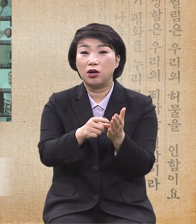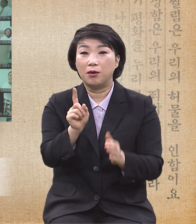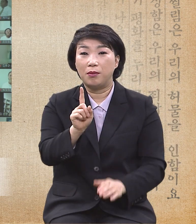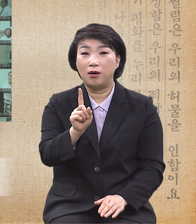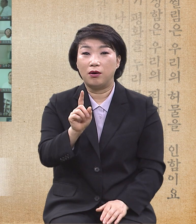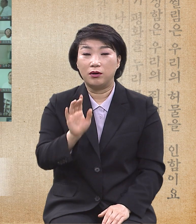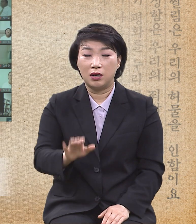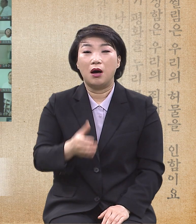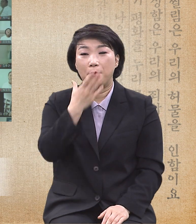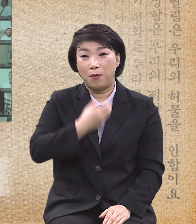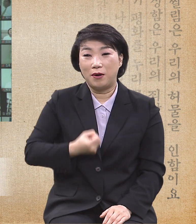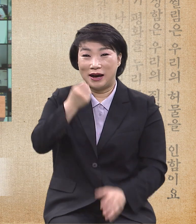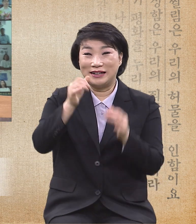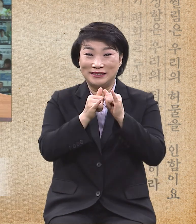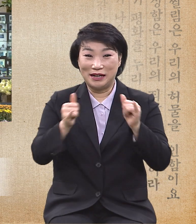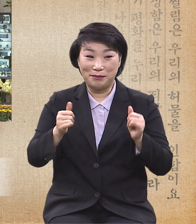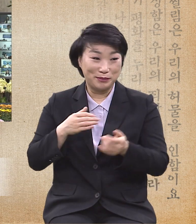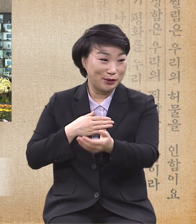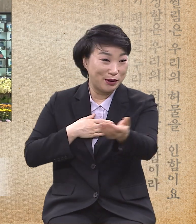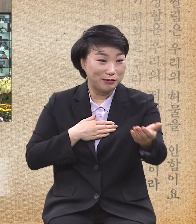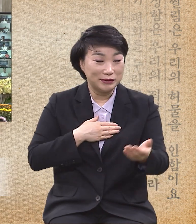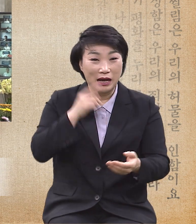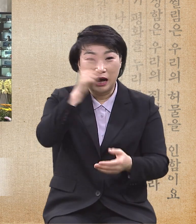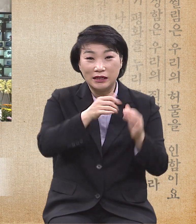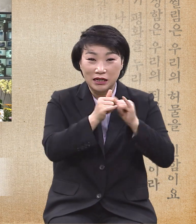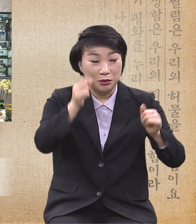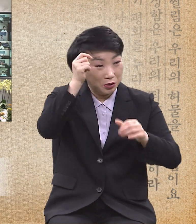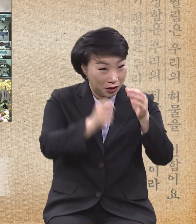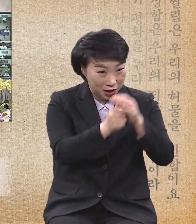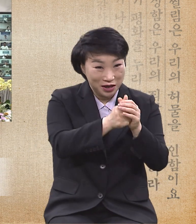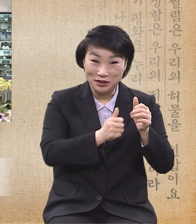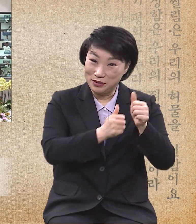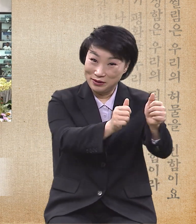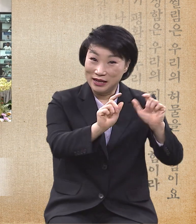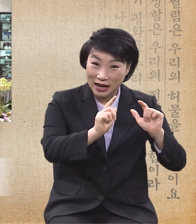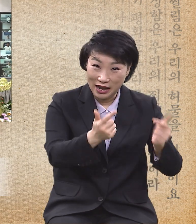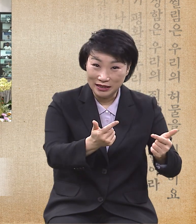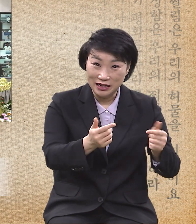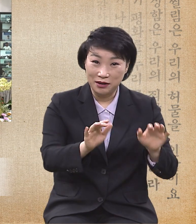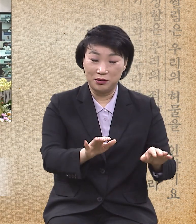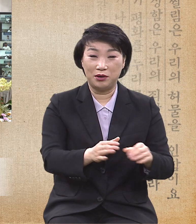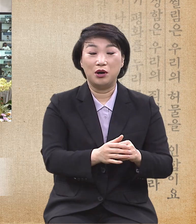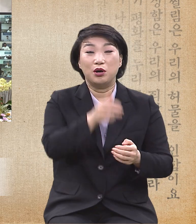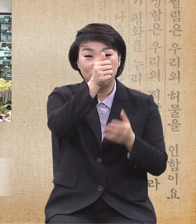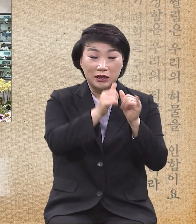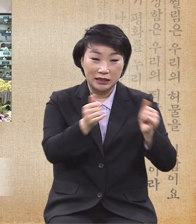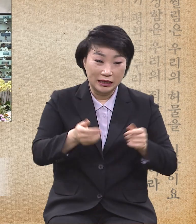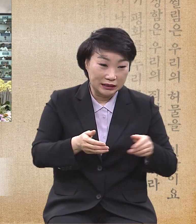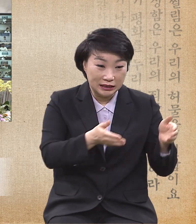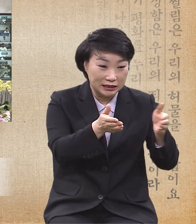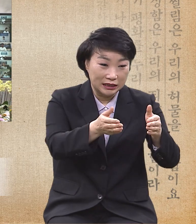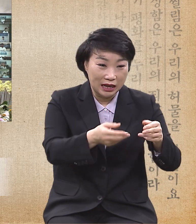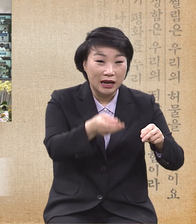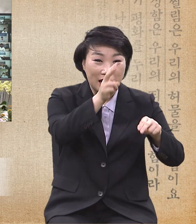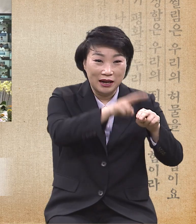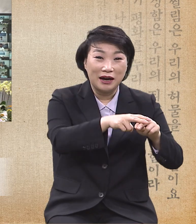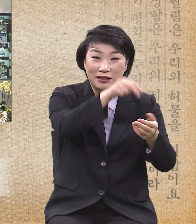말했어요? 복 있는 사람은 악인의 길을 쫓지 아니하며 죄인의 길에 서지